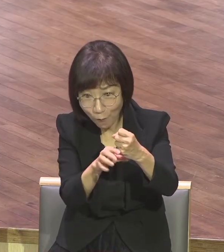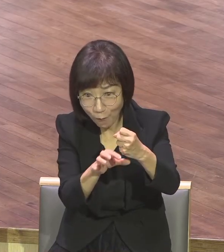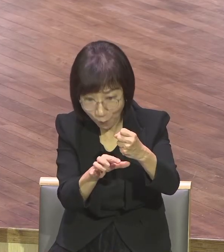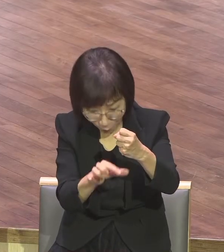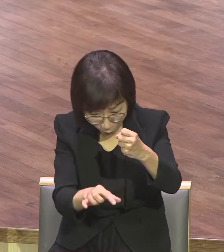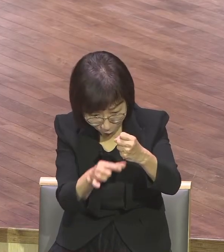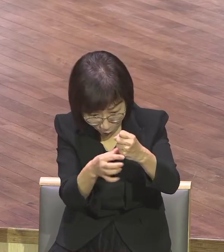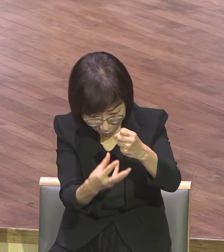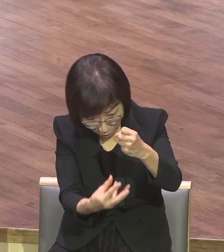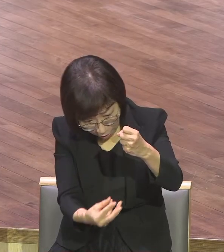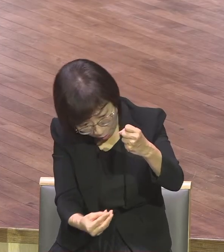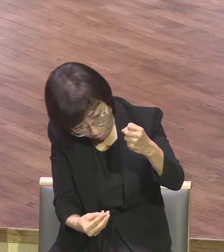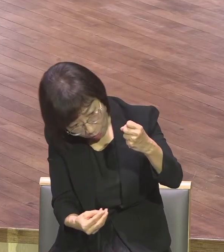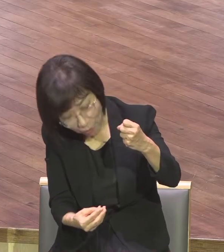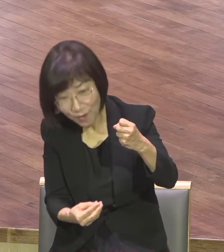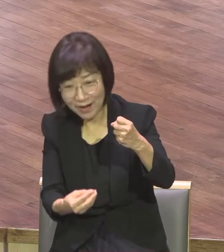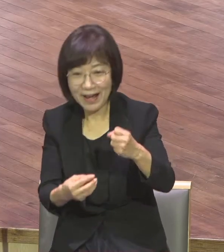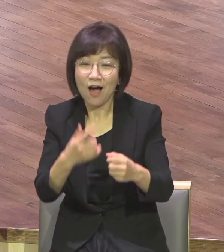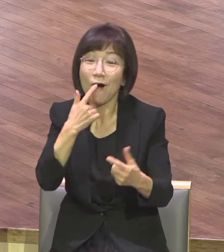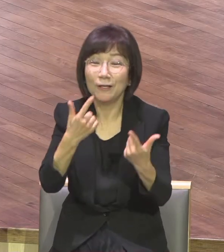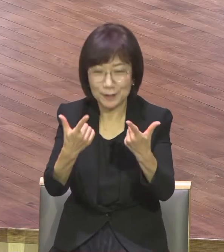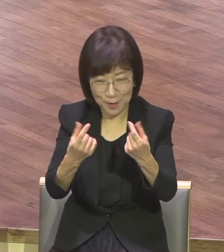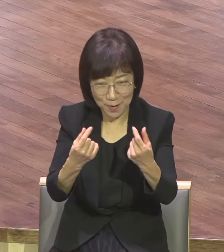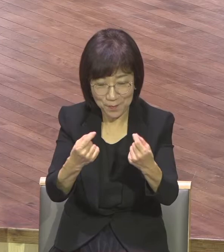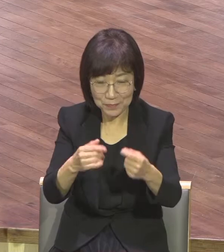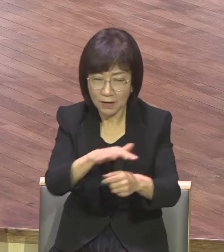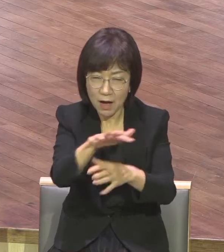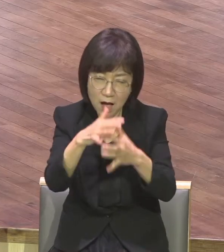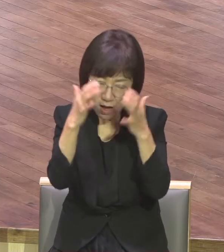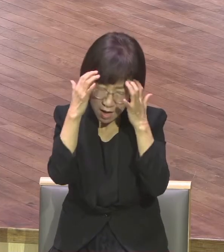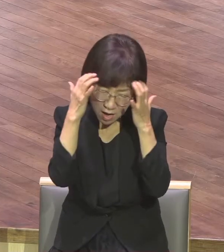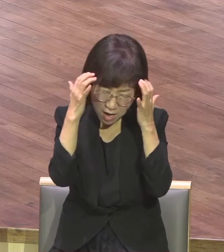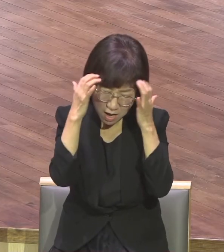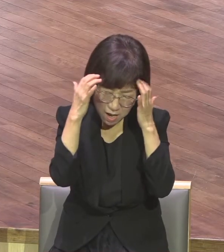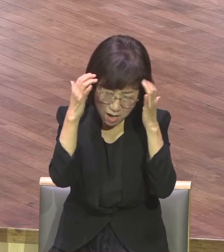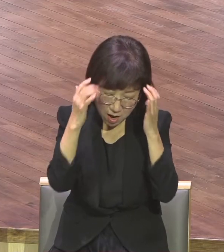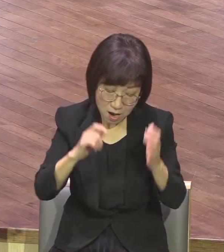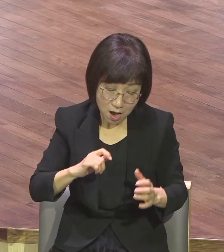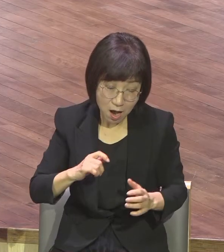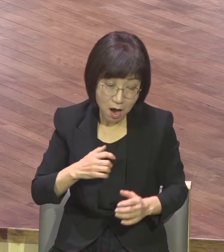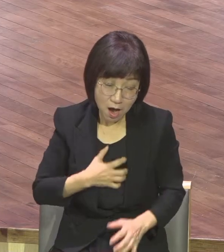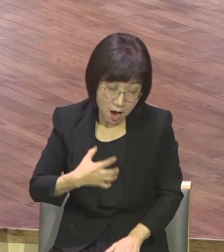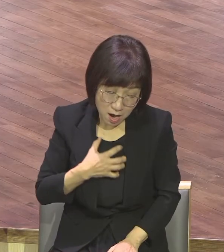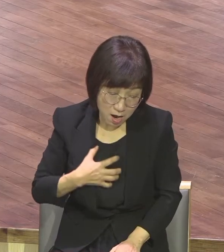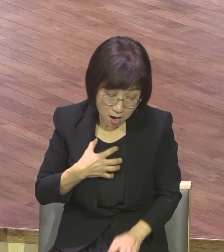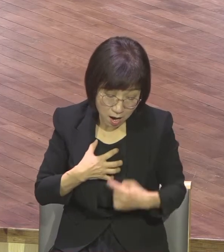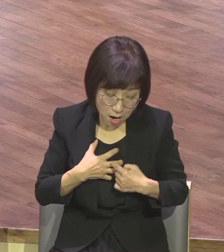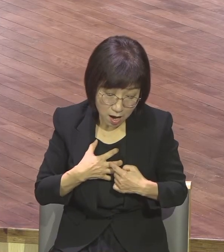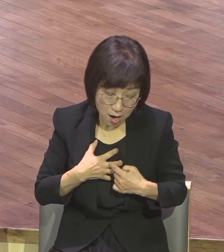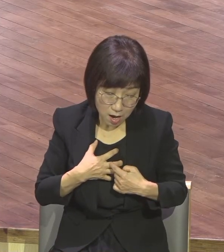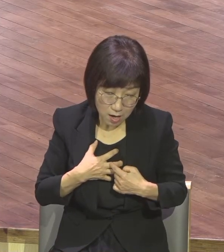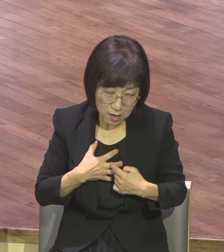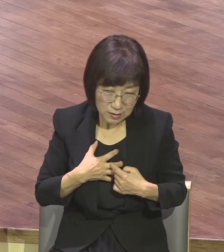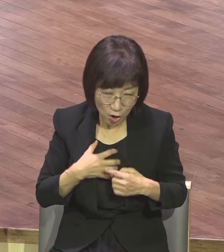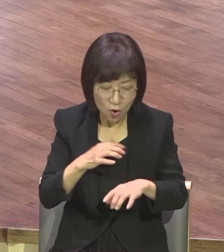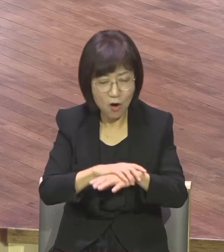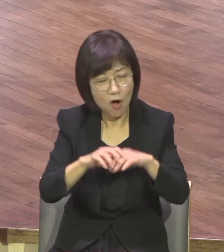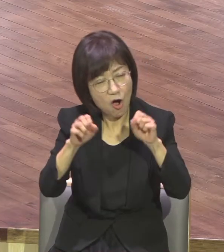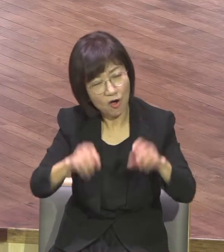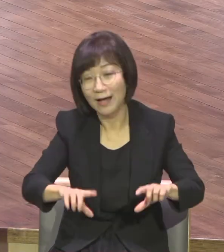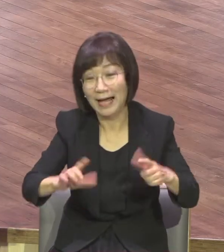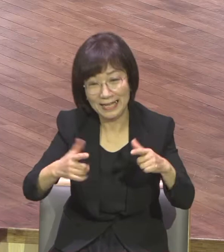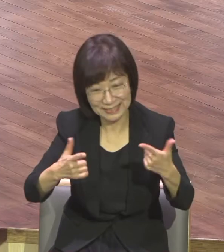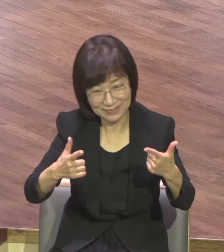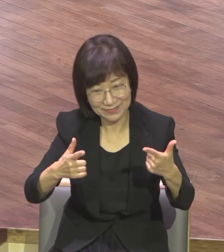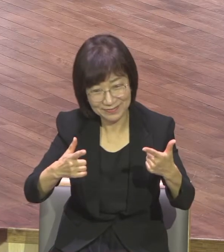나오잖아요. 작품이 나오잖아요. 우리가 당하는 환란이 무의미한 것이 결코 아니다. 욥이 23장